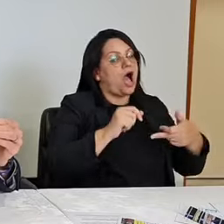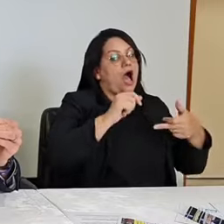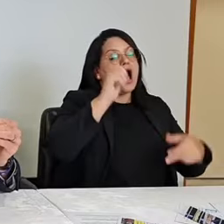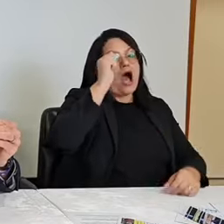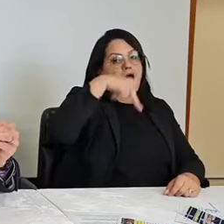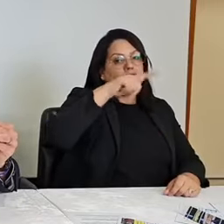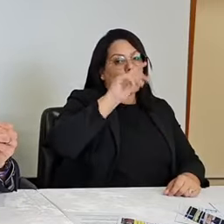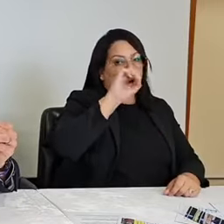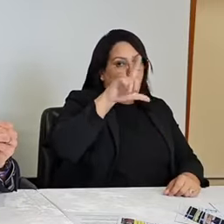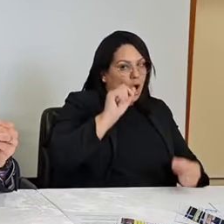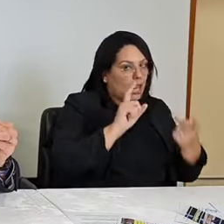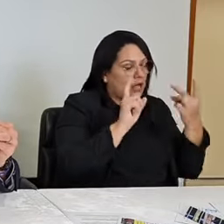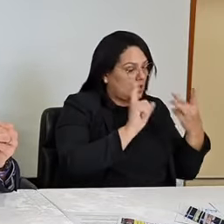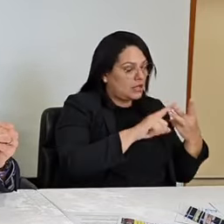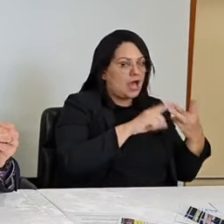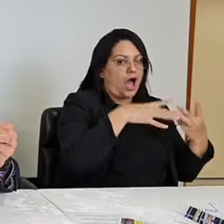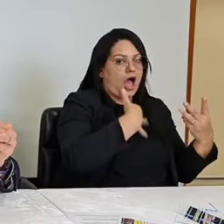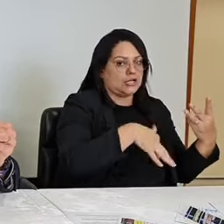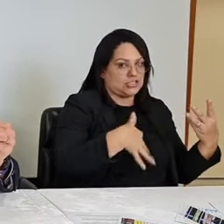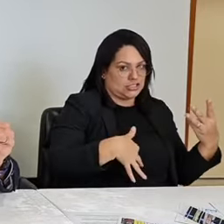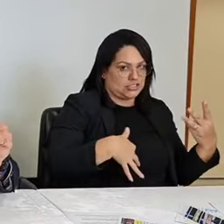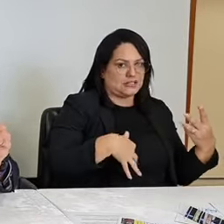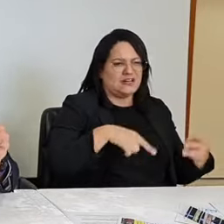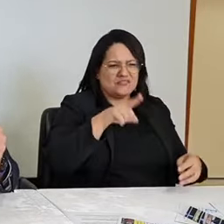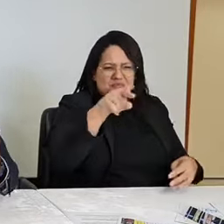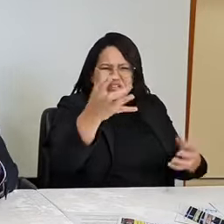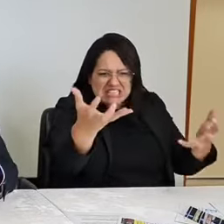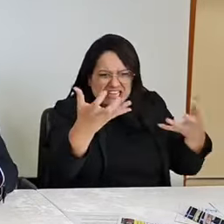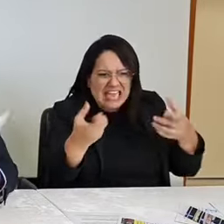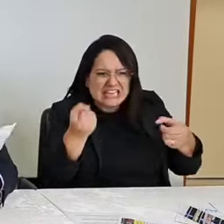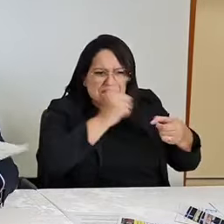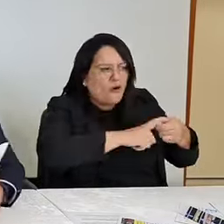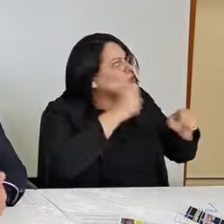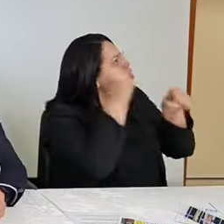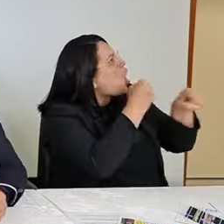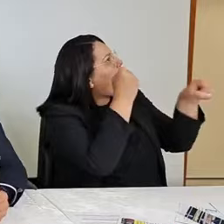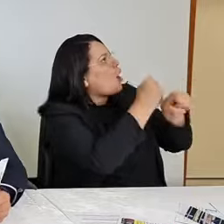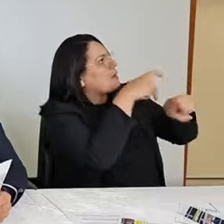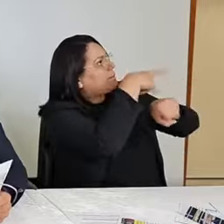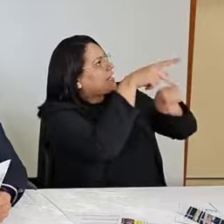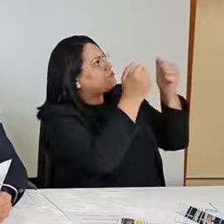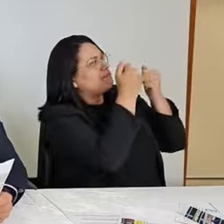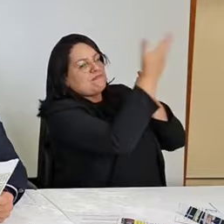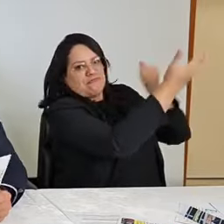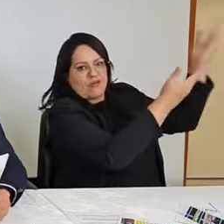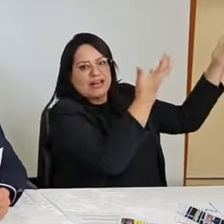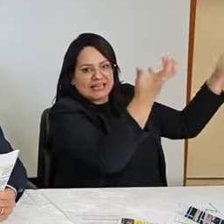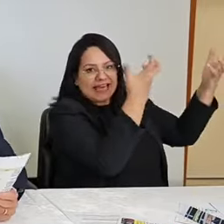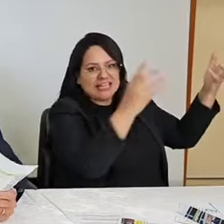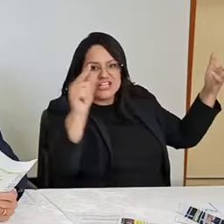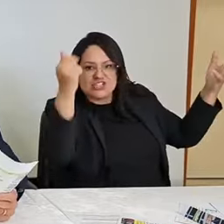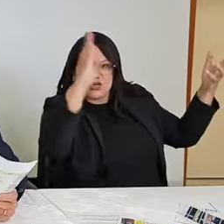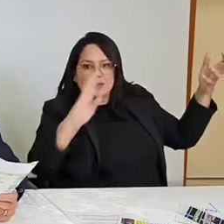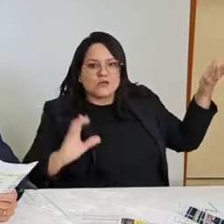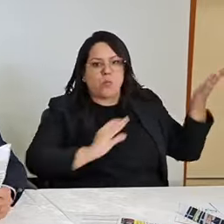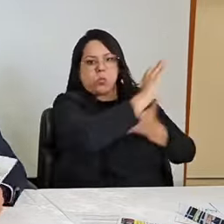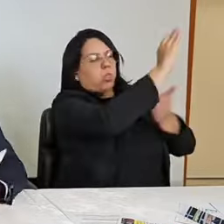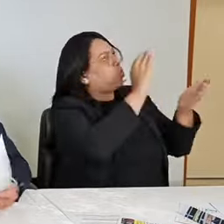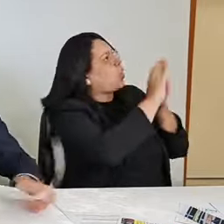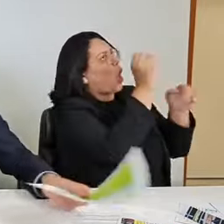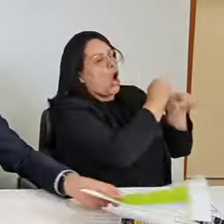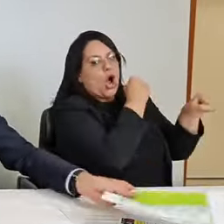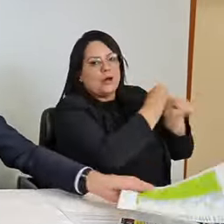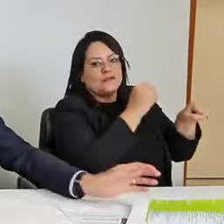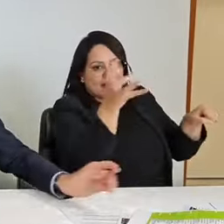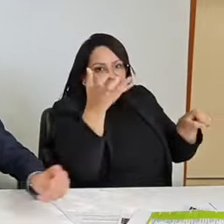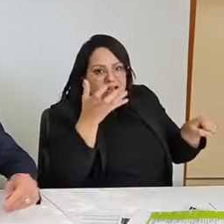PT. Então, se alguém quer que volte essas obras, né, essas ações no exterior, é só ir...